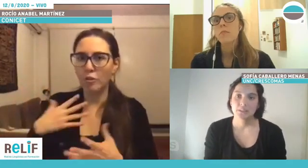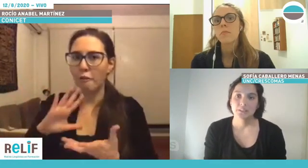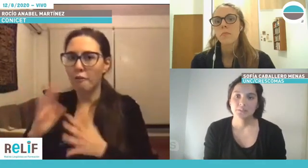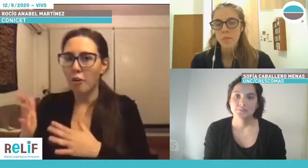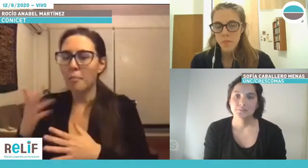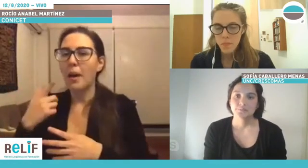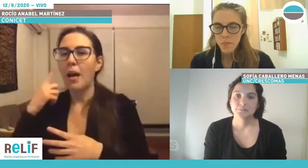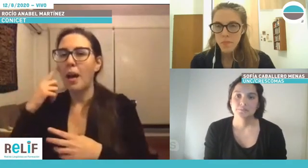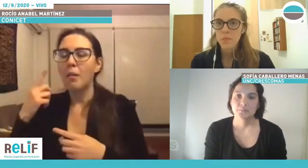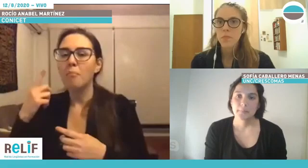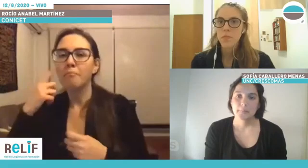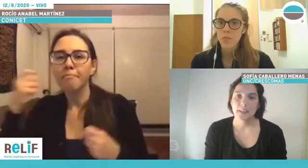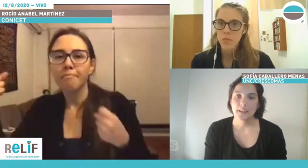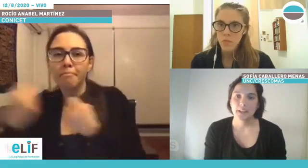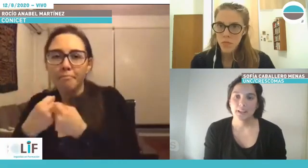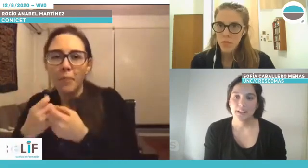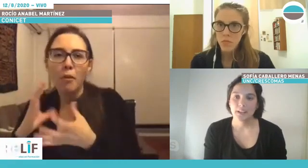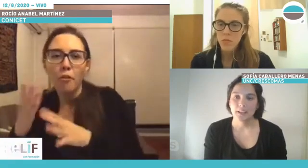permiso,